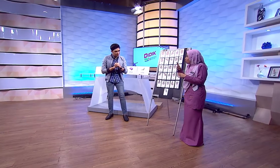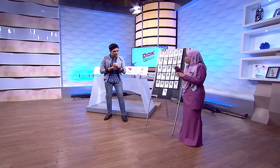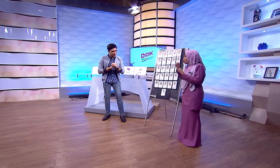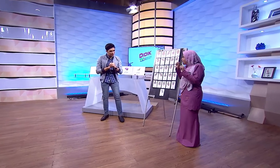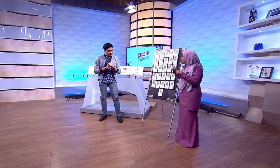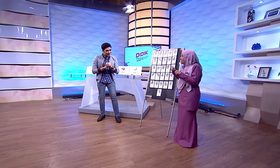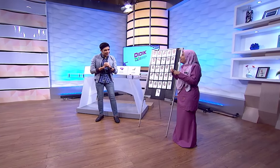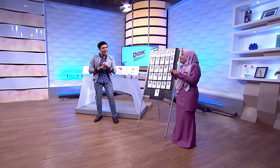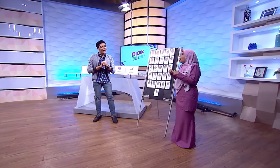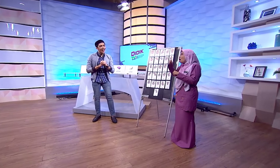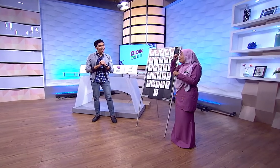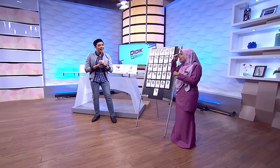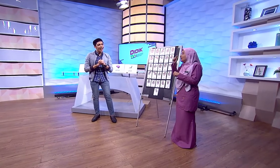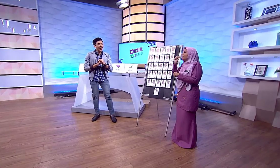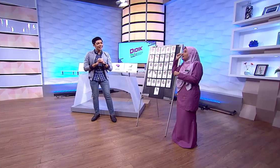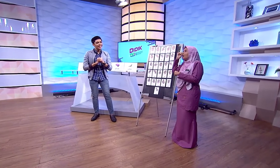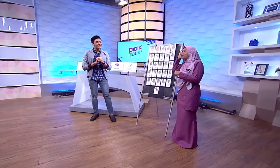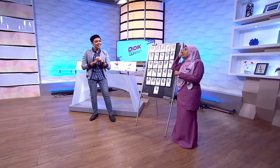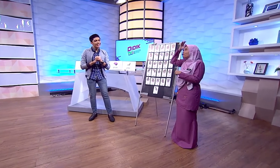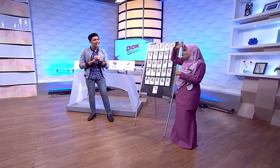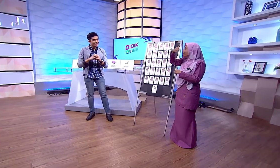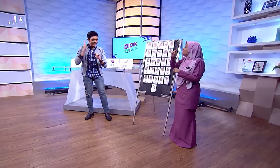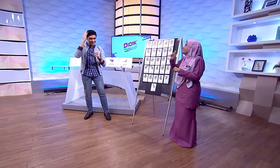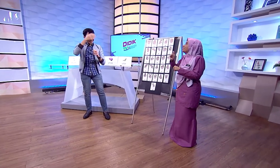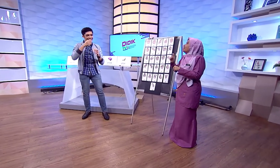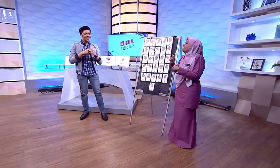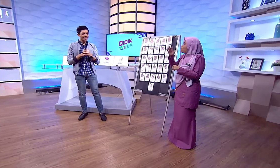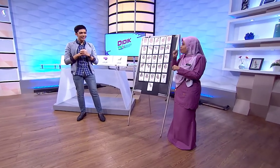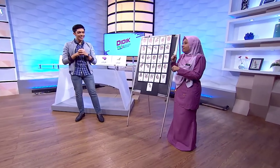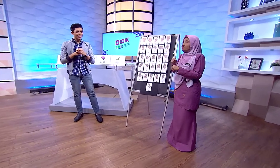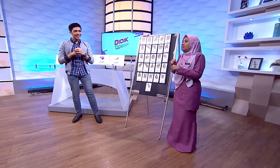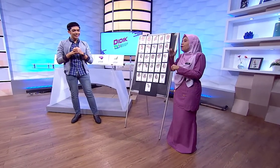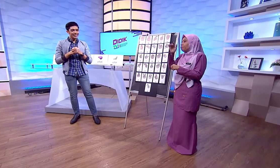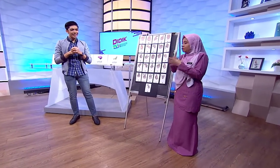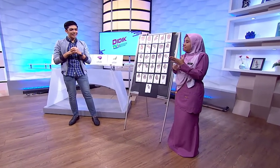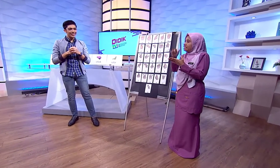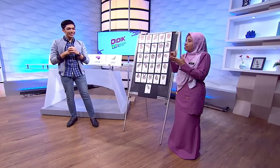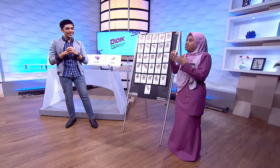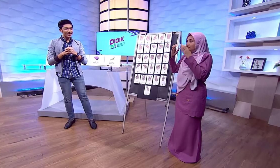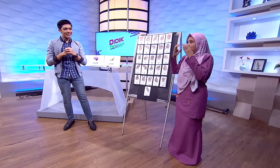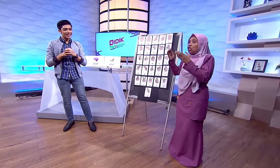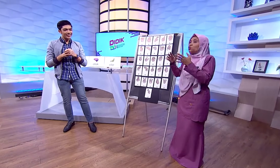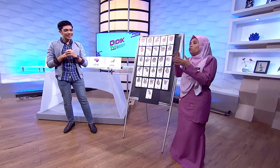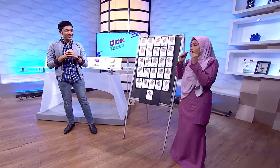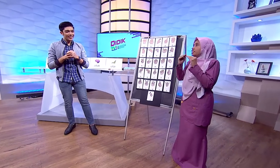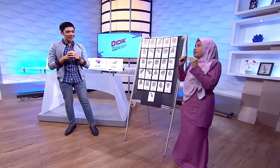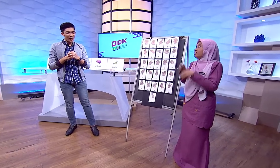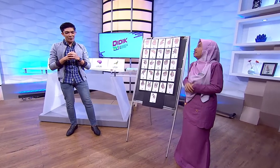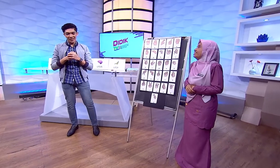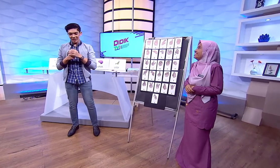boleh abang apa Irving tadi ada fight HP yang Cikgu aja kalau mau